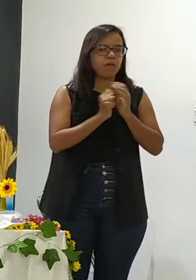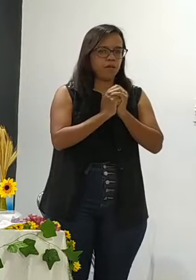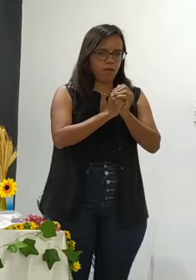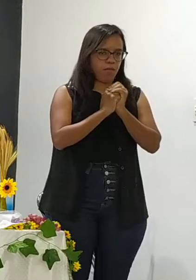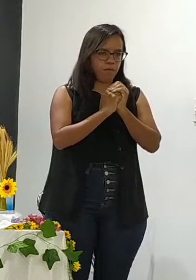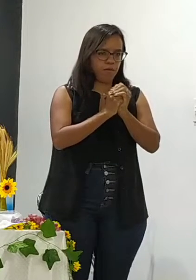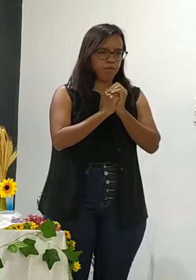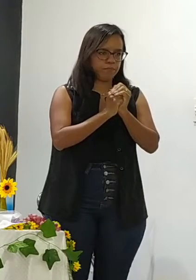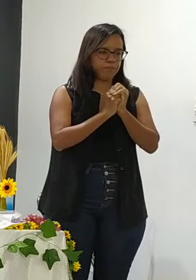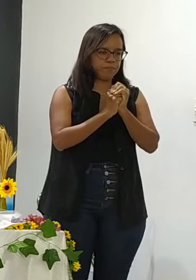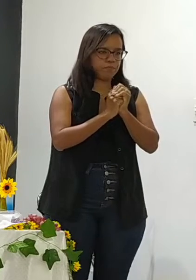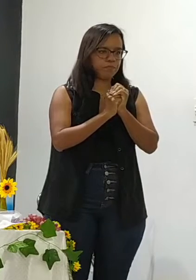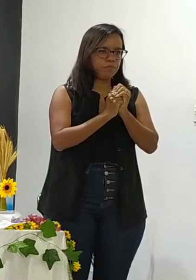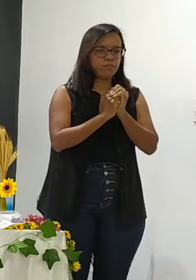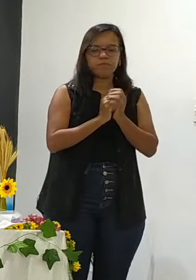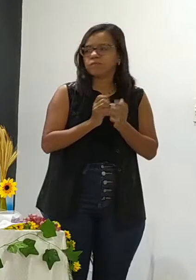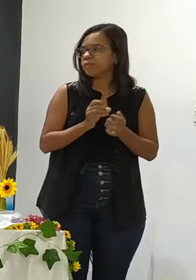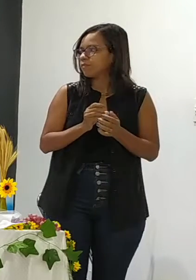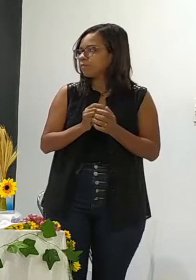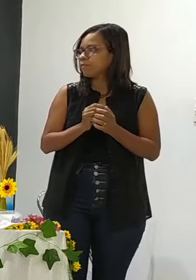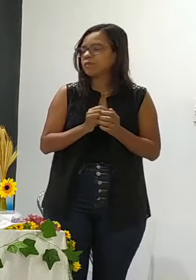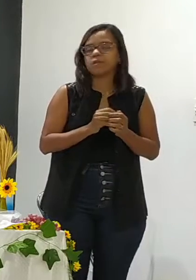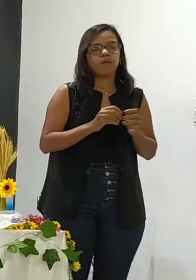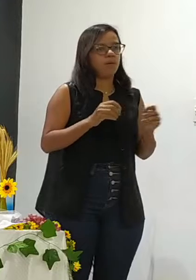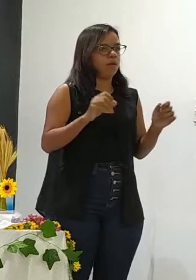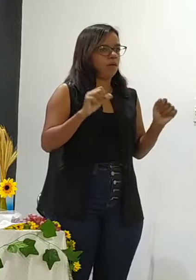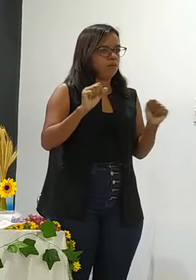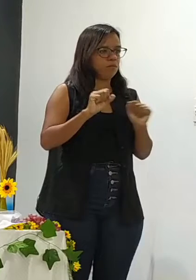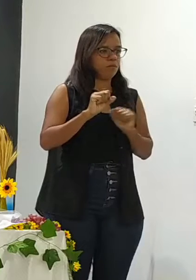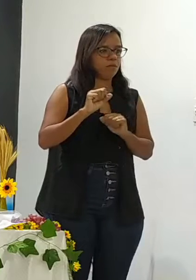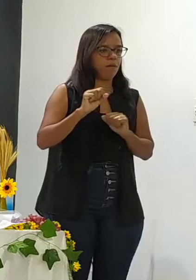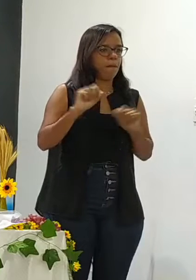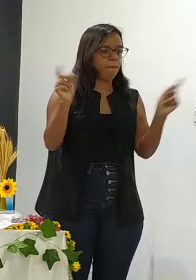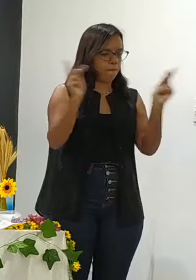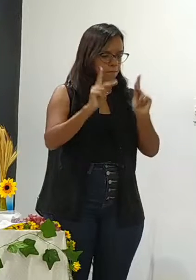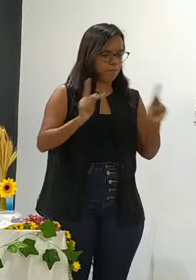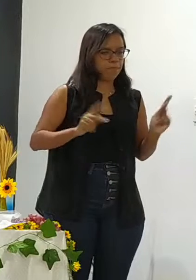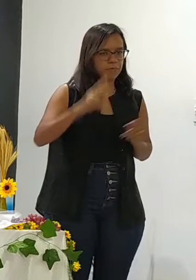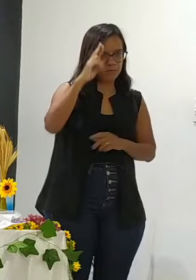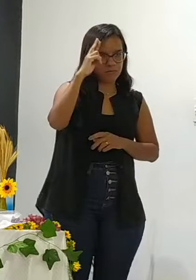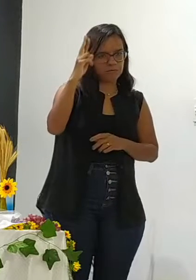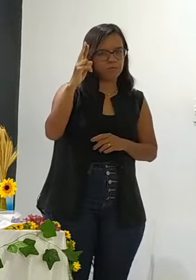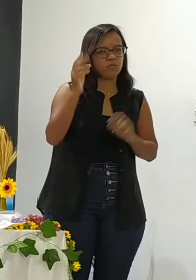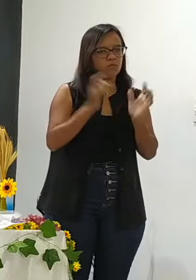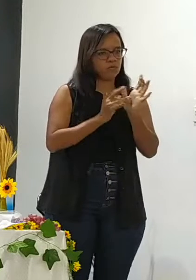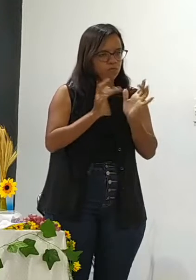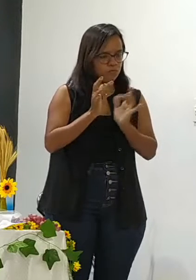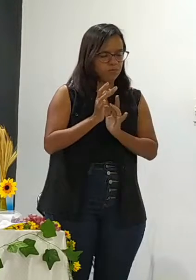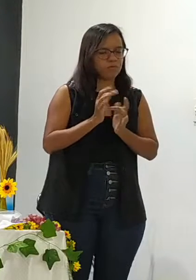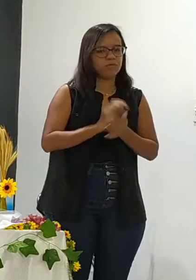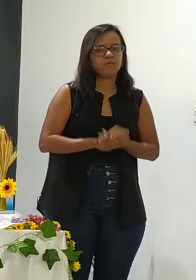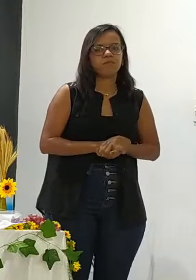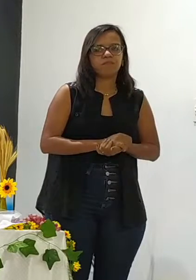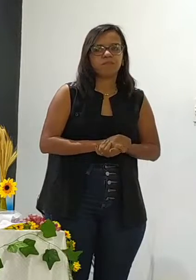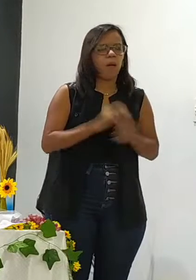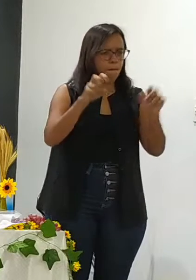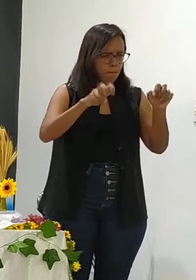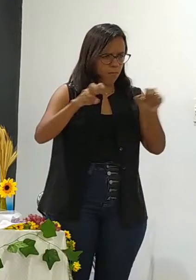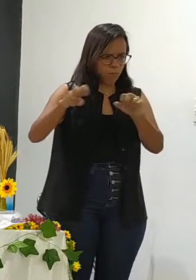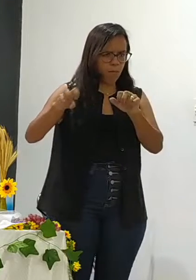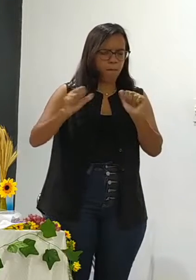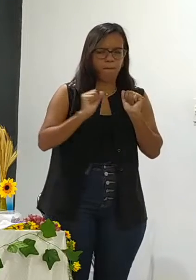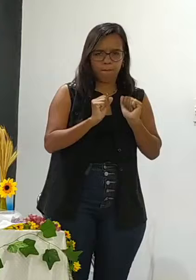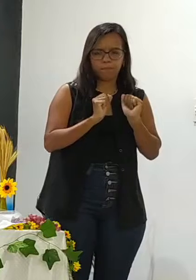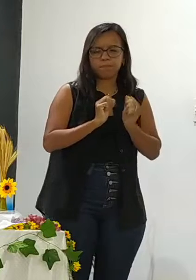Amém, queridos? Os cumprimentos pela santa e gloriosa paz do Senhor Jesus. Ainda sentados